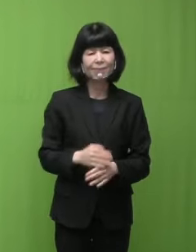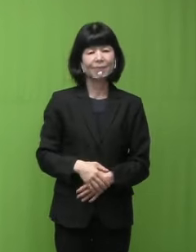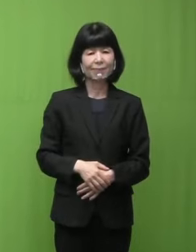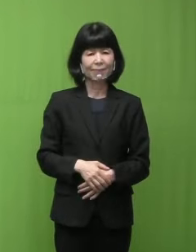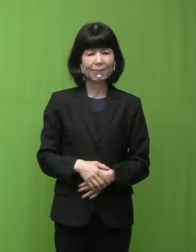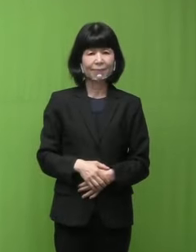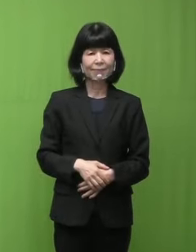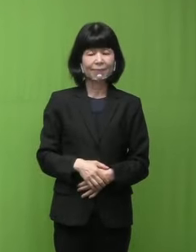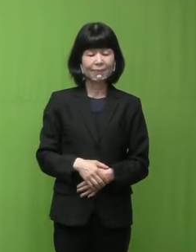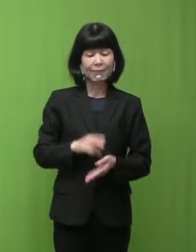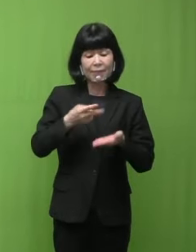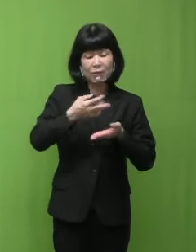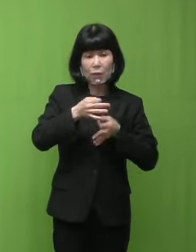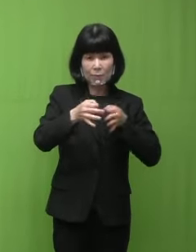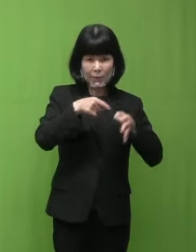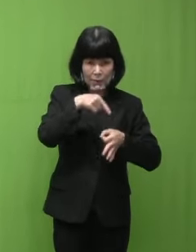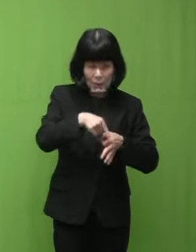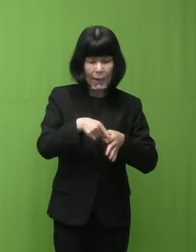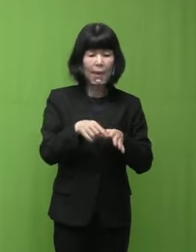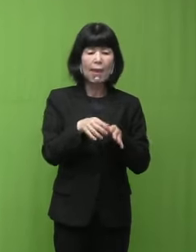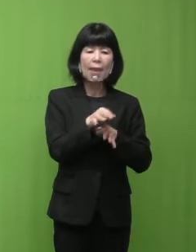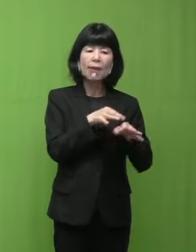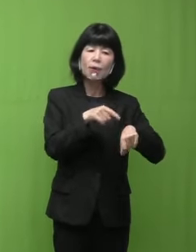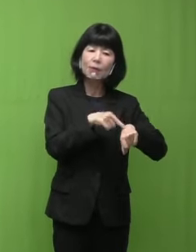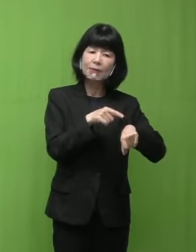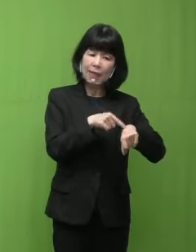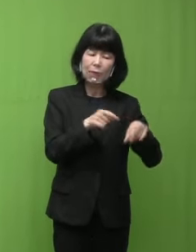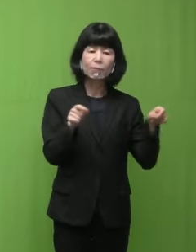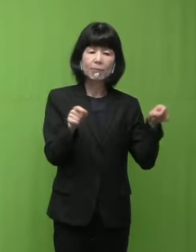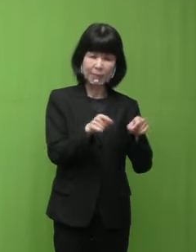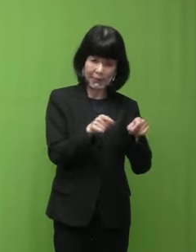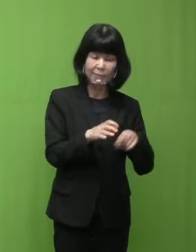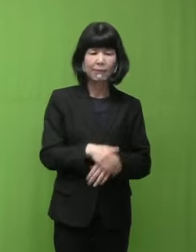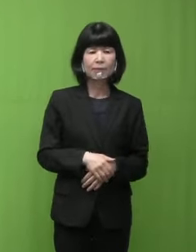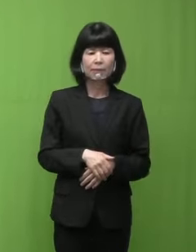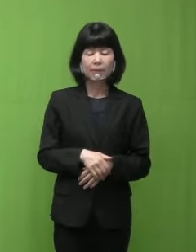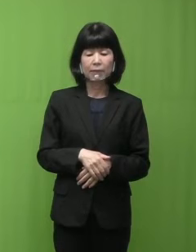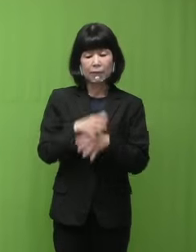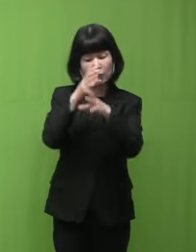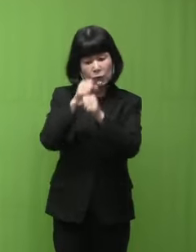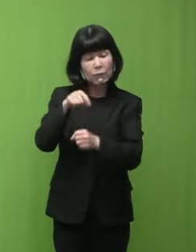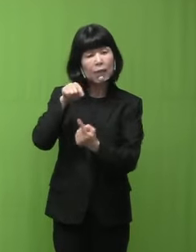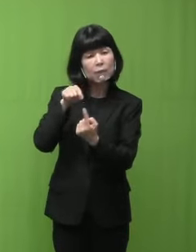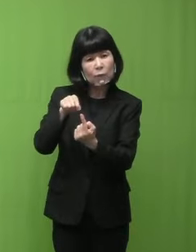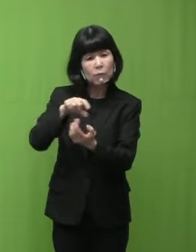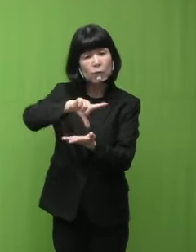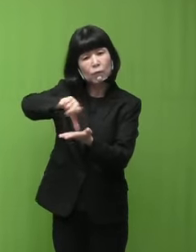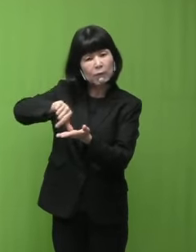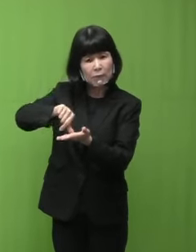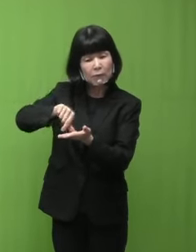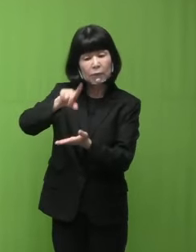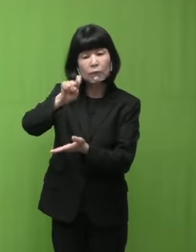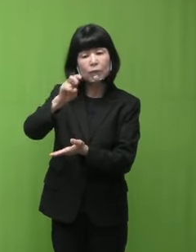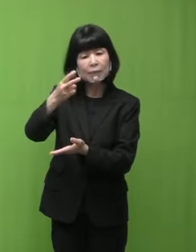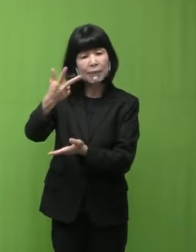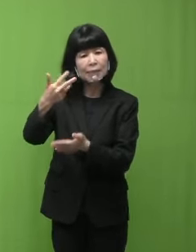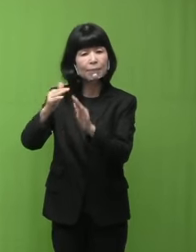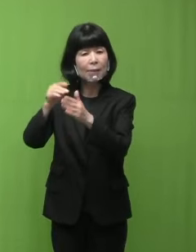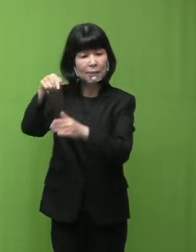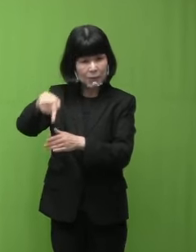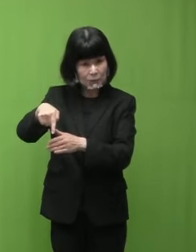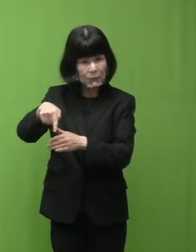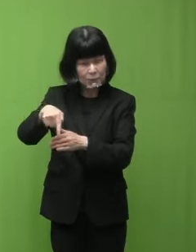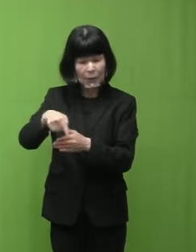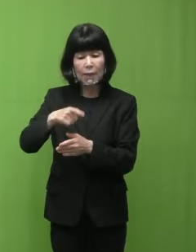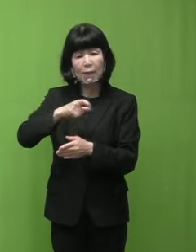飲食店においては営業時間の短縮それから10提訴時区域十二指腸の飲食店においては酒